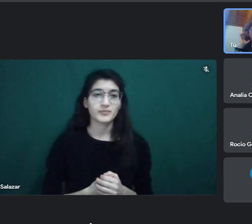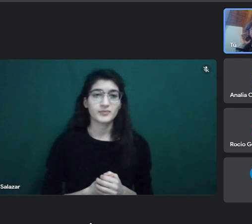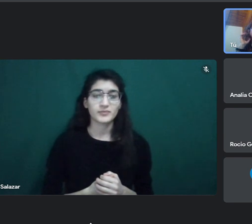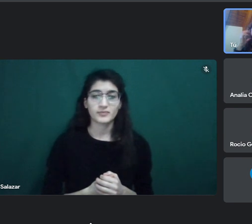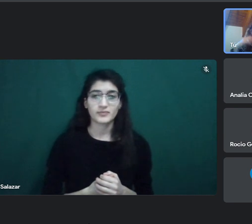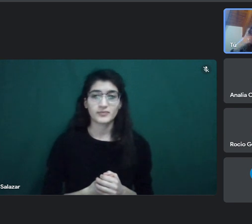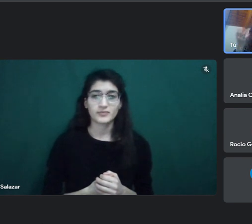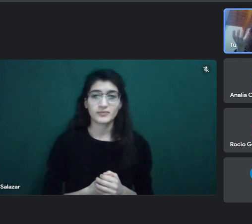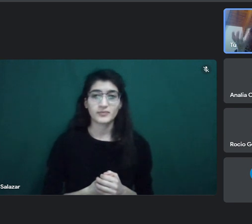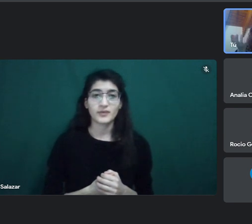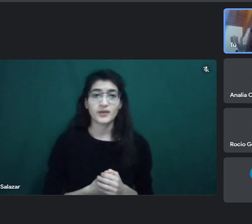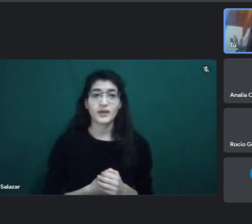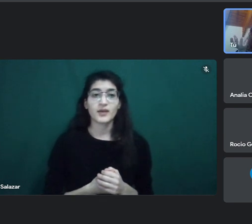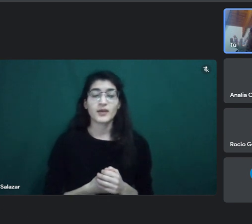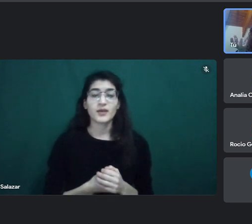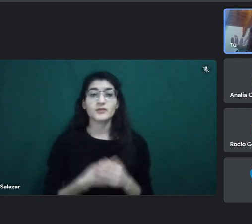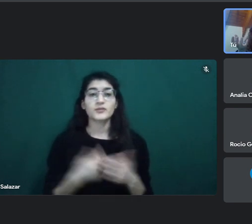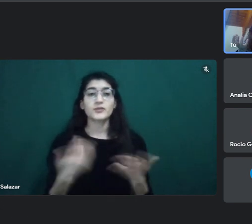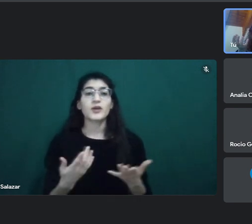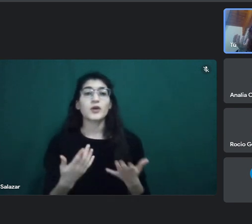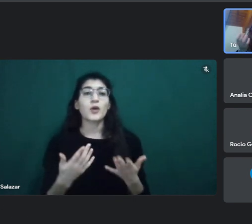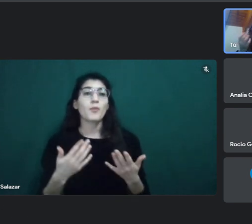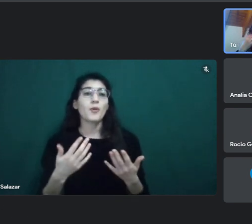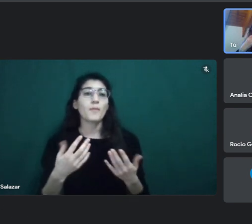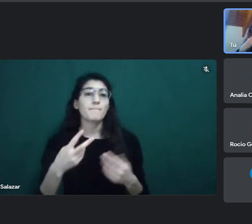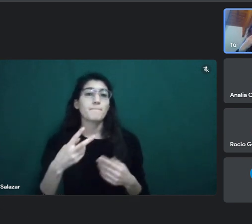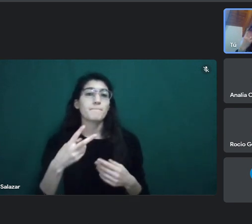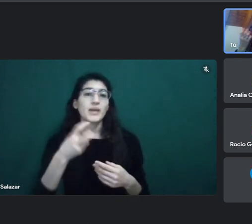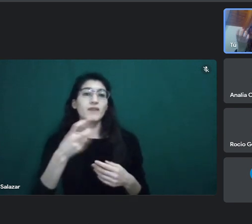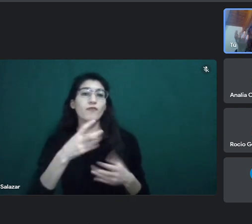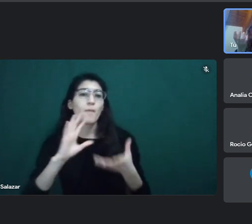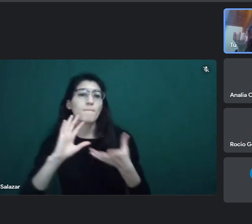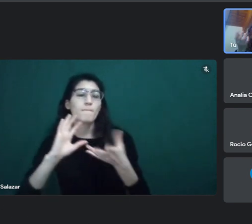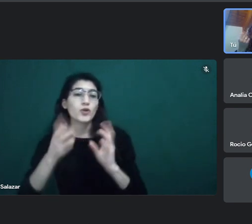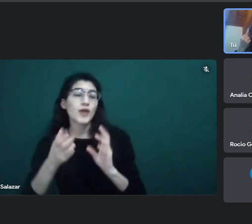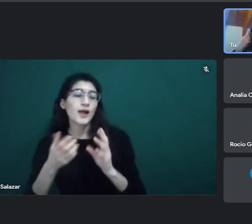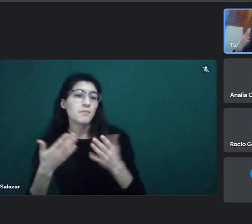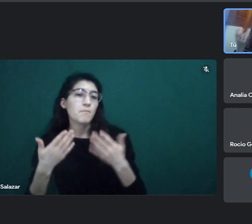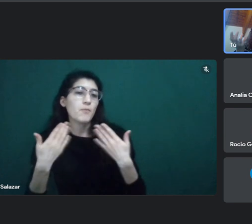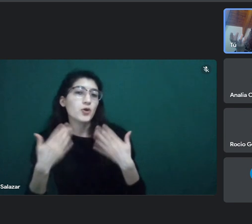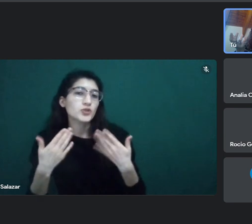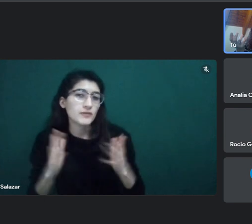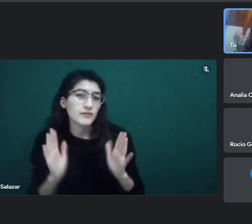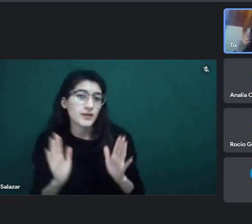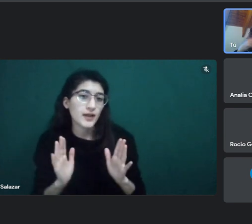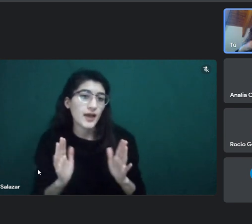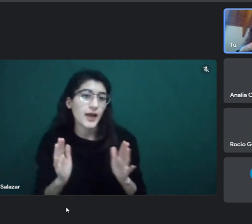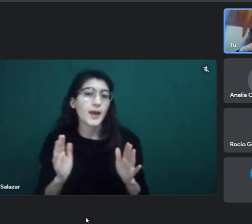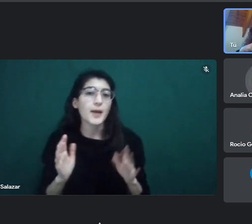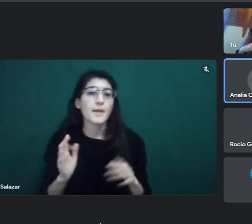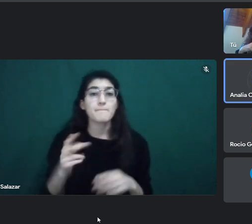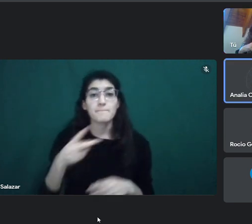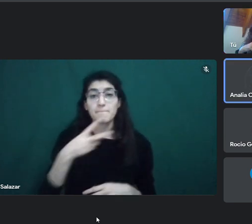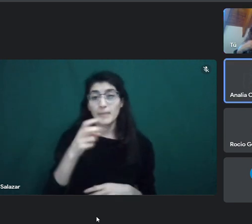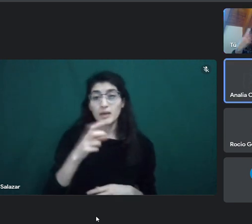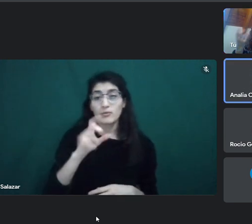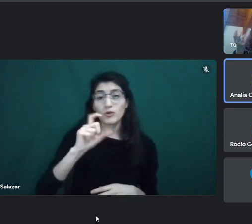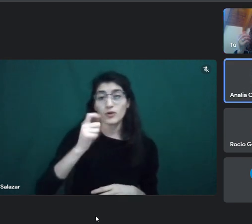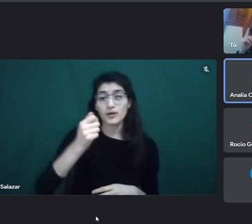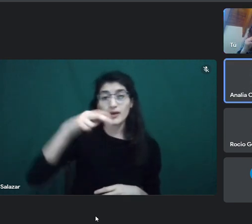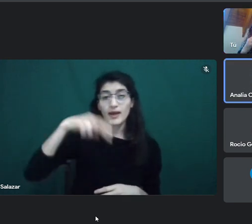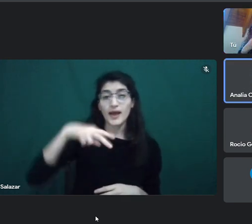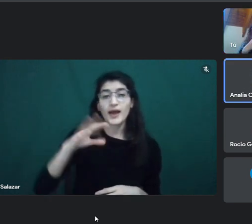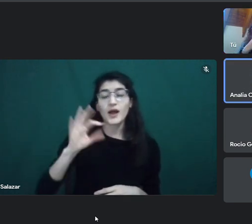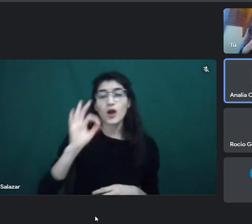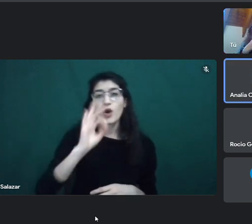Cuando hay una posibilidad, ¿sí? Va a aparecer el verbo can o may, o could y might